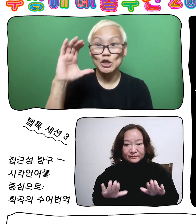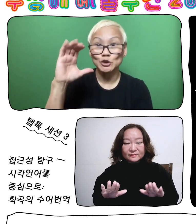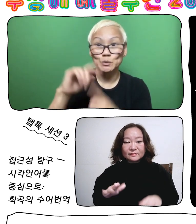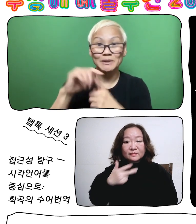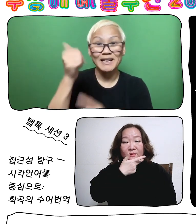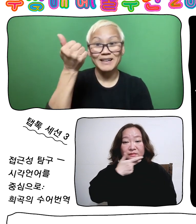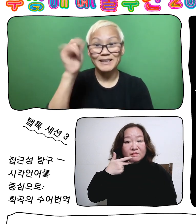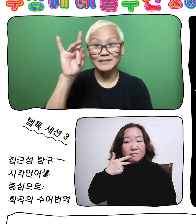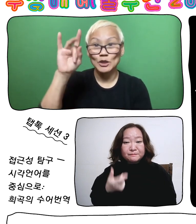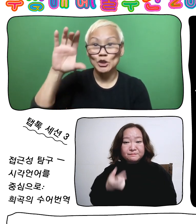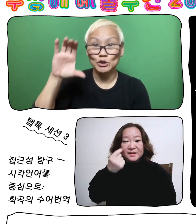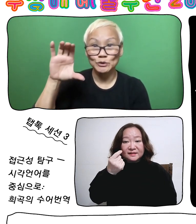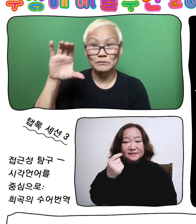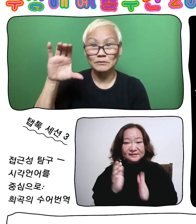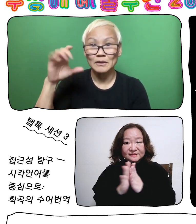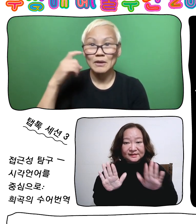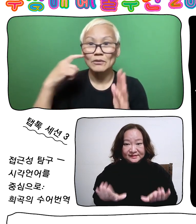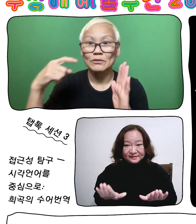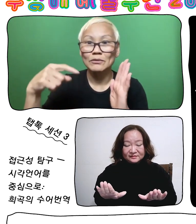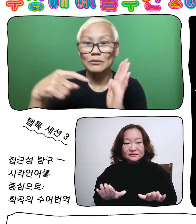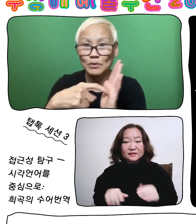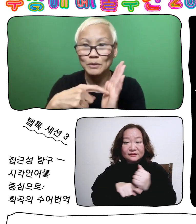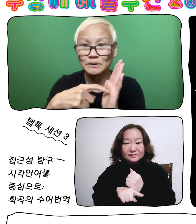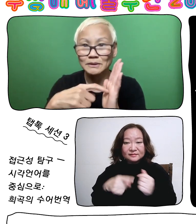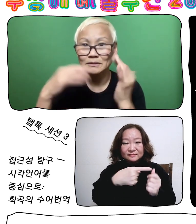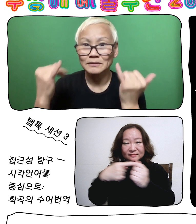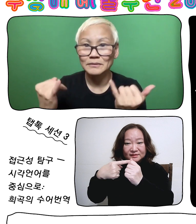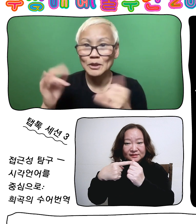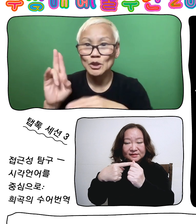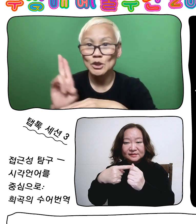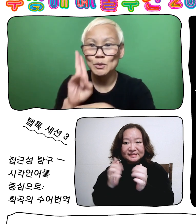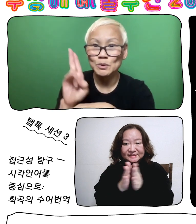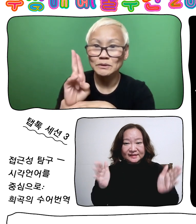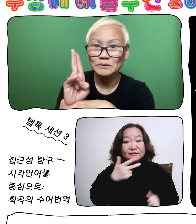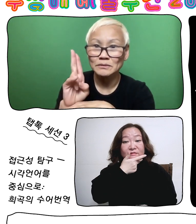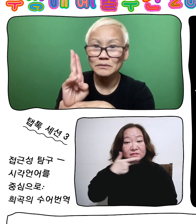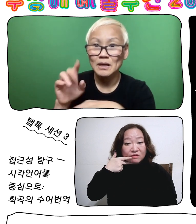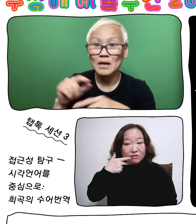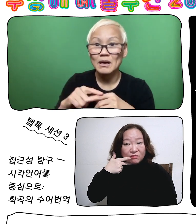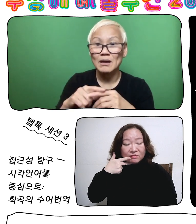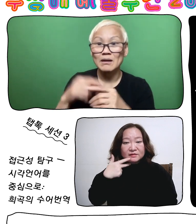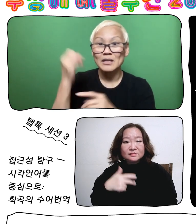근세 영어 시기는 1500년에서 1800년입니다.